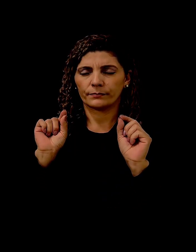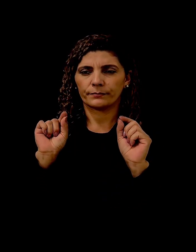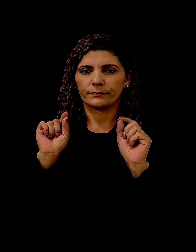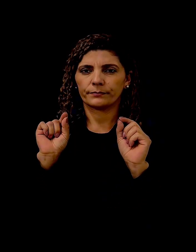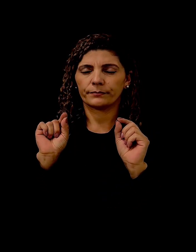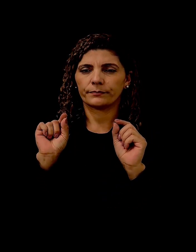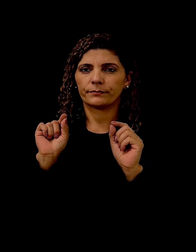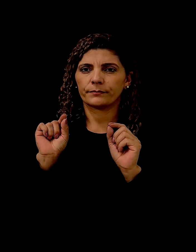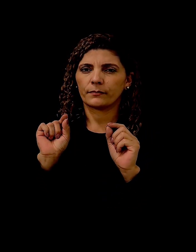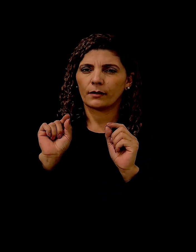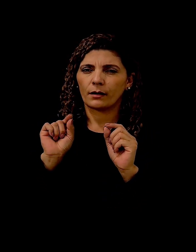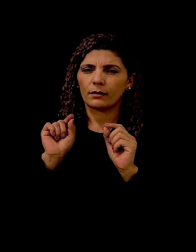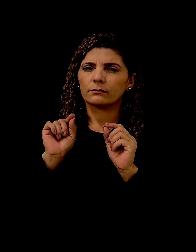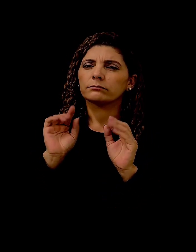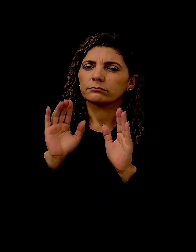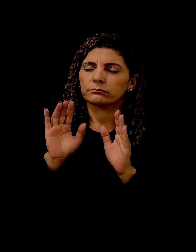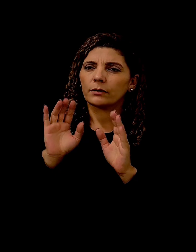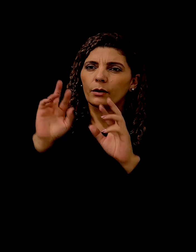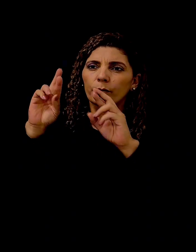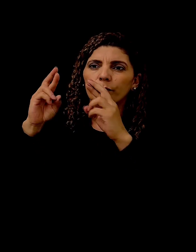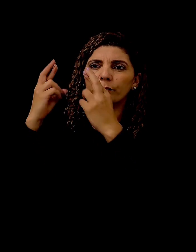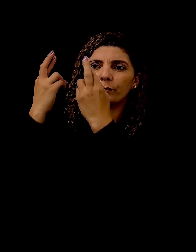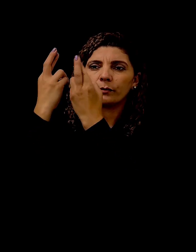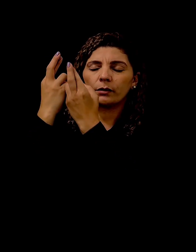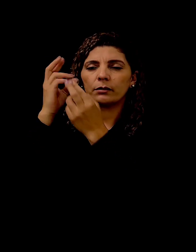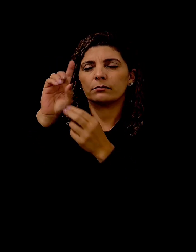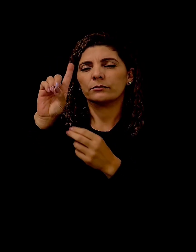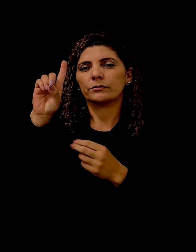você prestar atenção, lá em